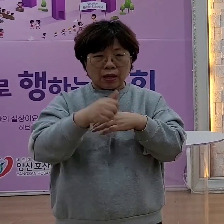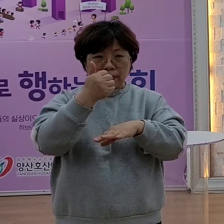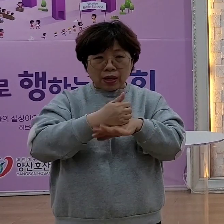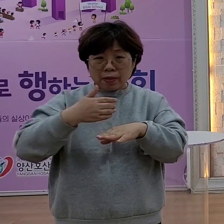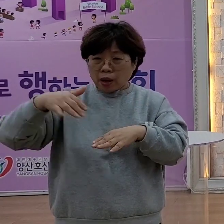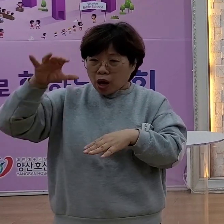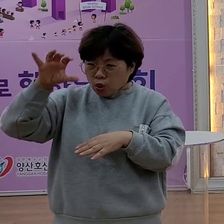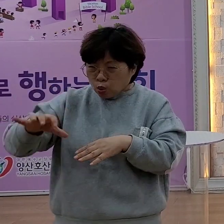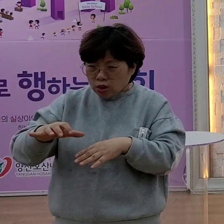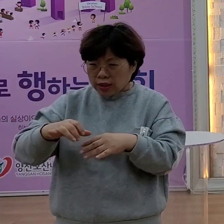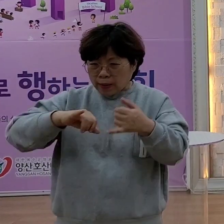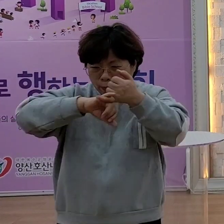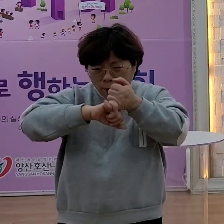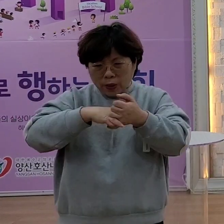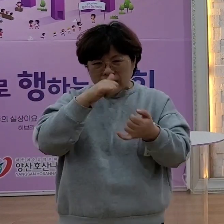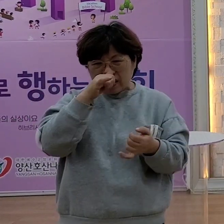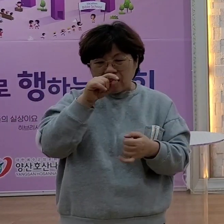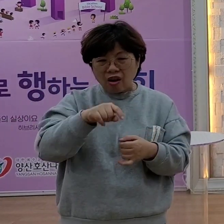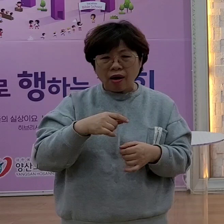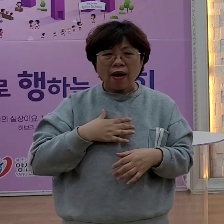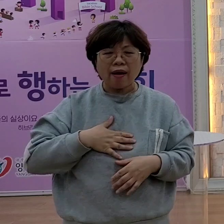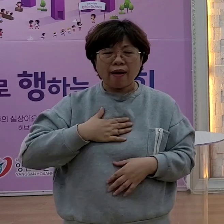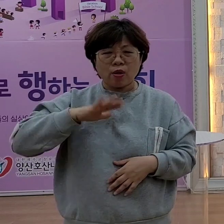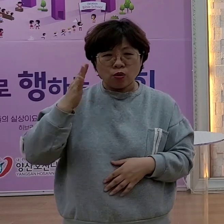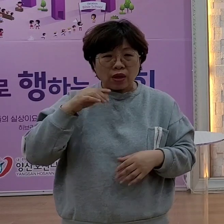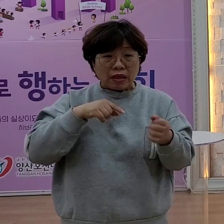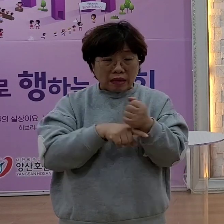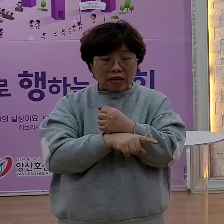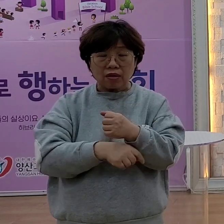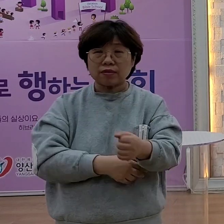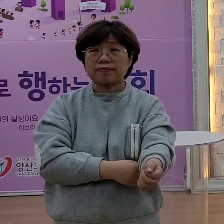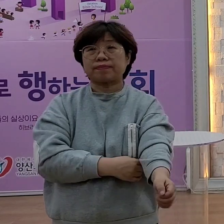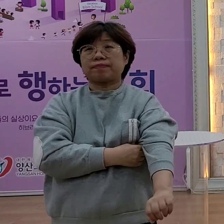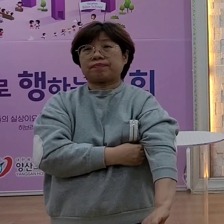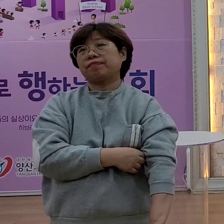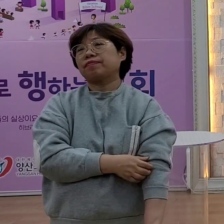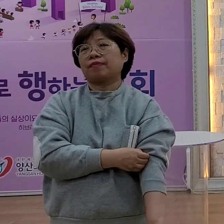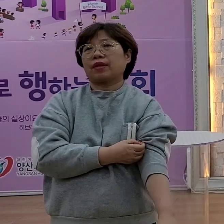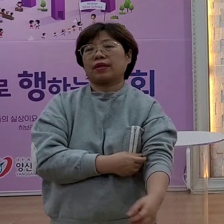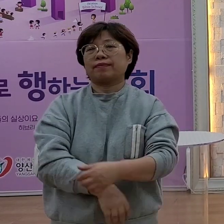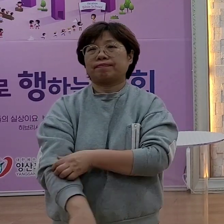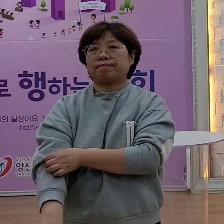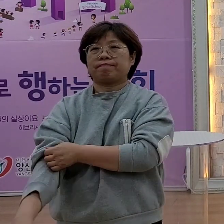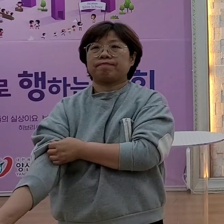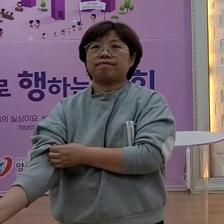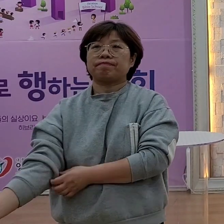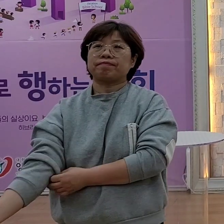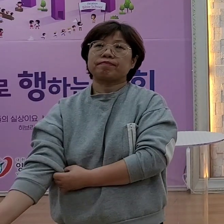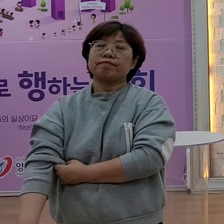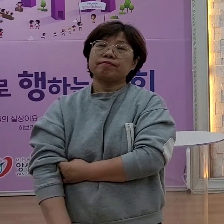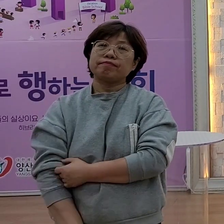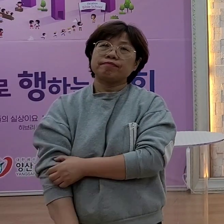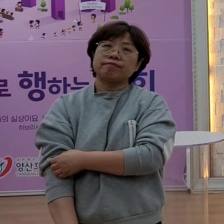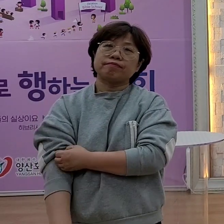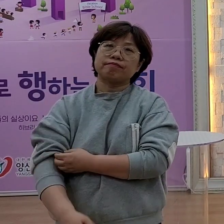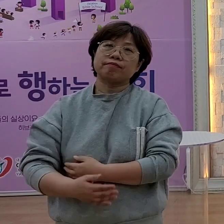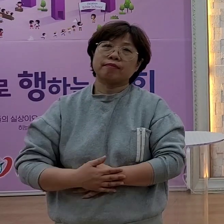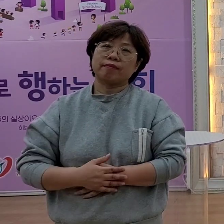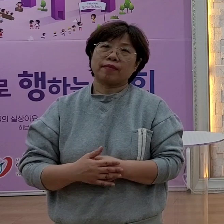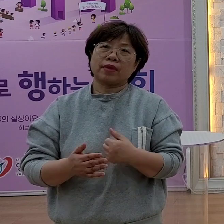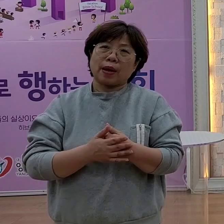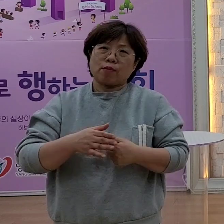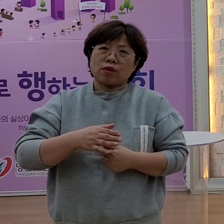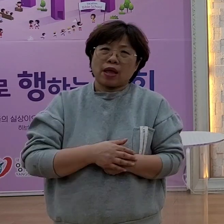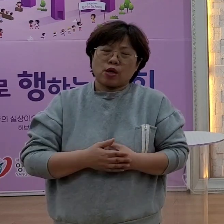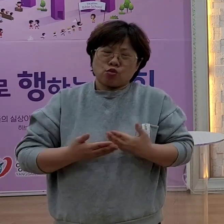것을 알고 살아야 된다. 이게 두려움으로 표현되어 있습니다. 그리고 그래서 진지하게 살아야 된다는 뜻이고, 이 진지하게